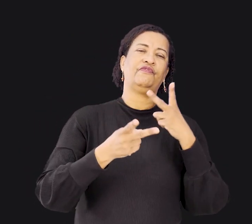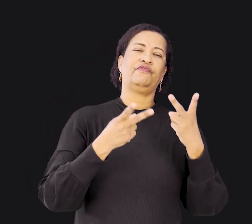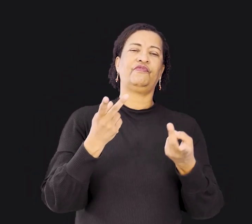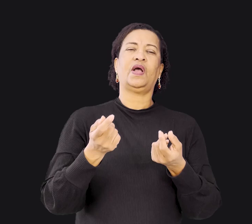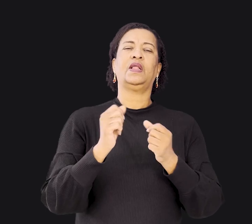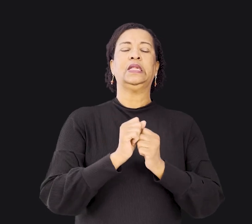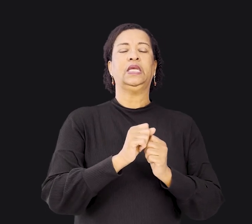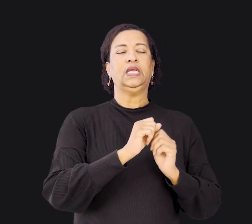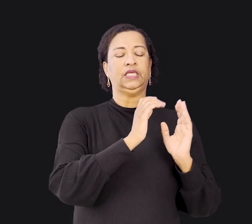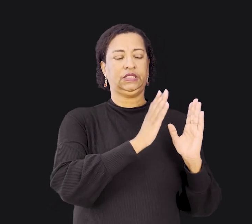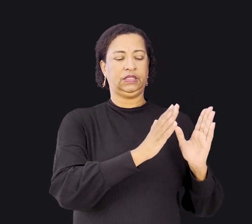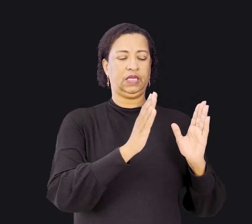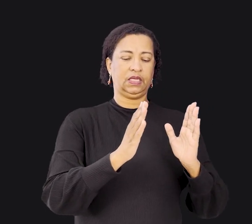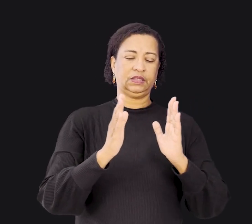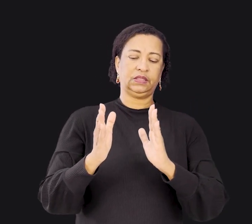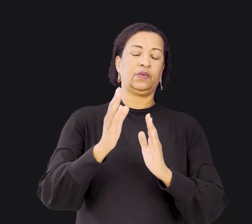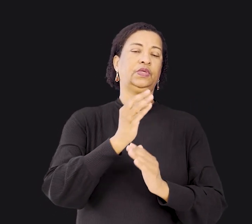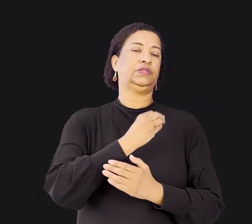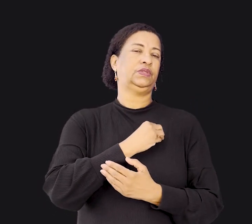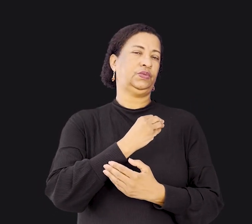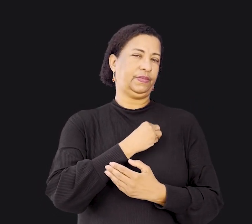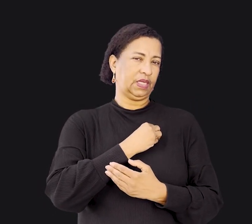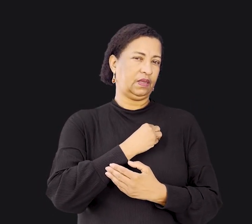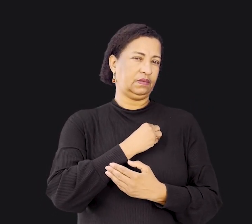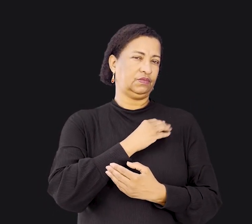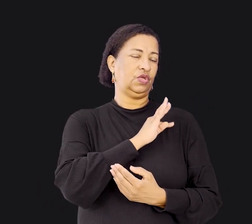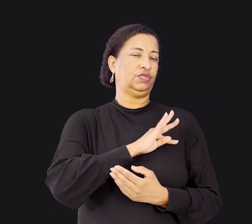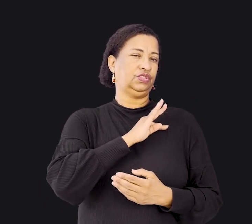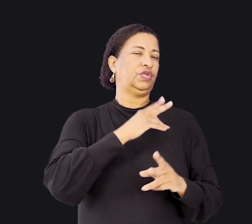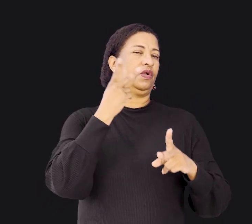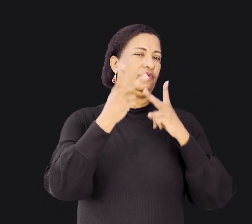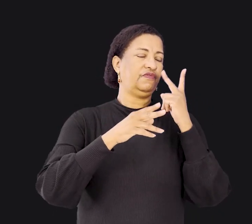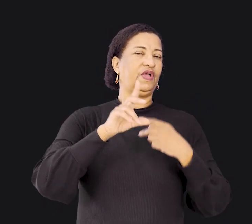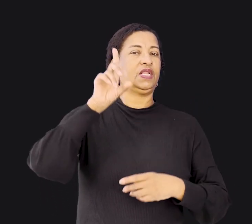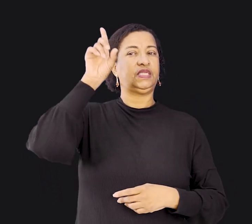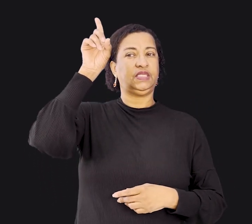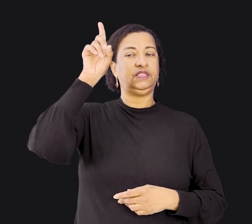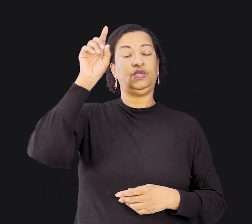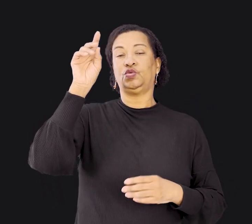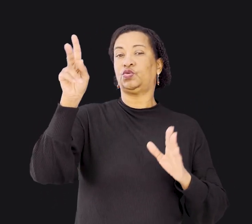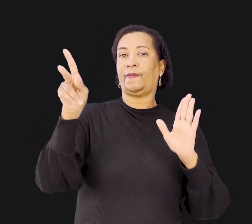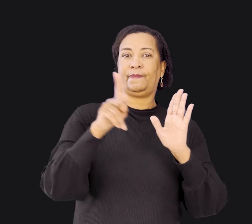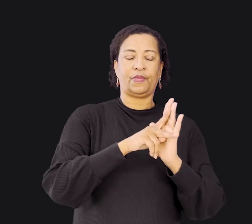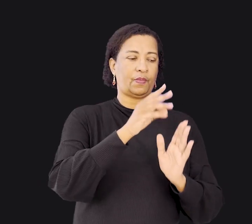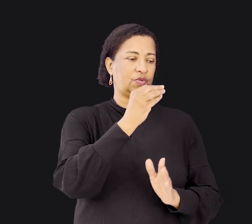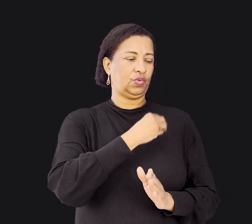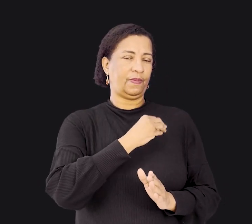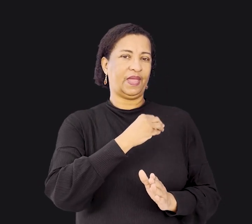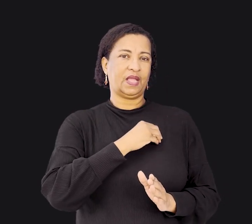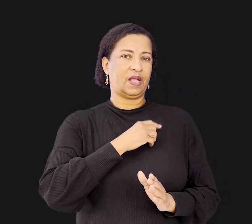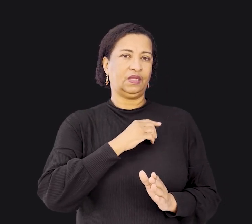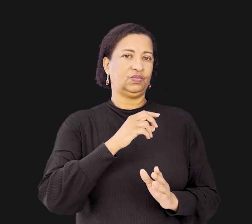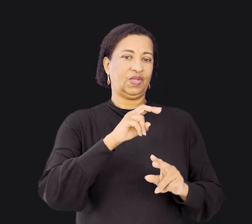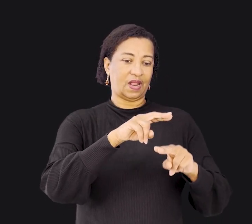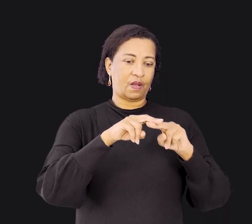e a sequência do pecado. Tiago afirma que Deus não é a fonte do pecado e que não existe nada de bom no